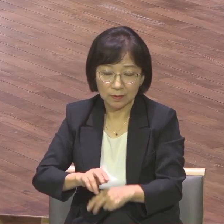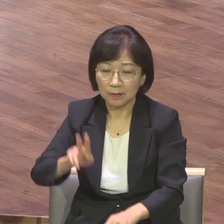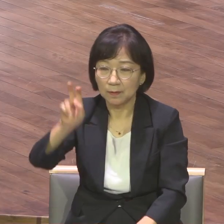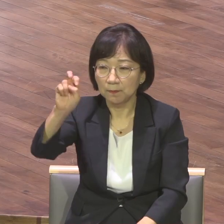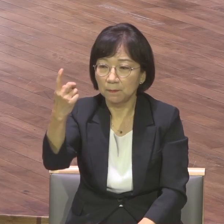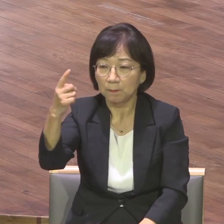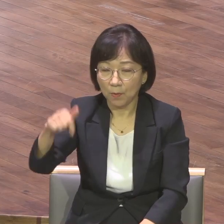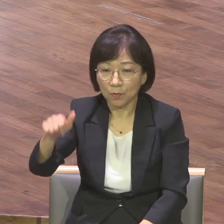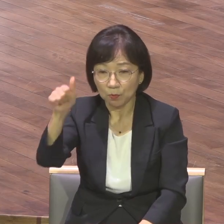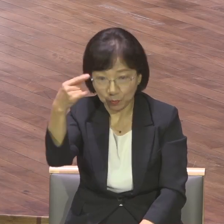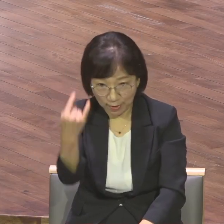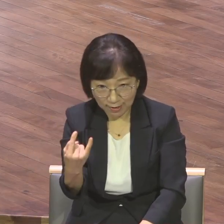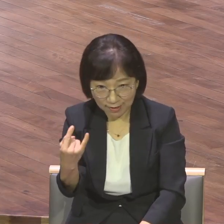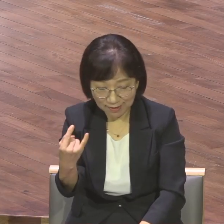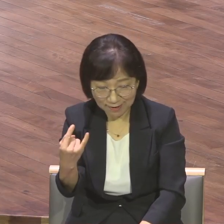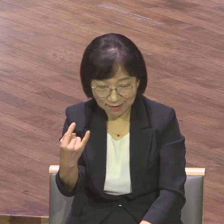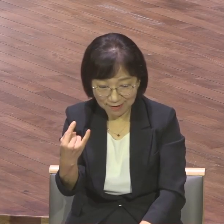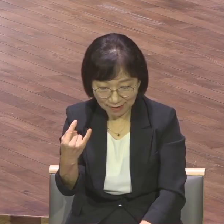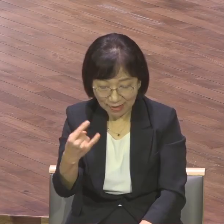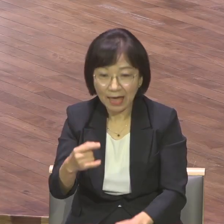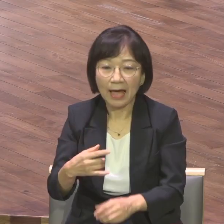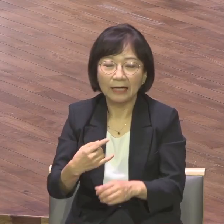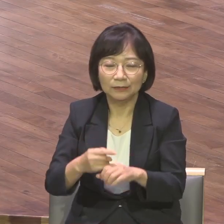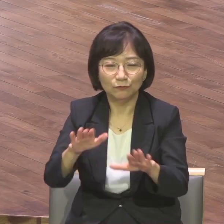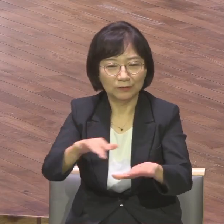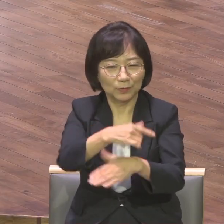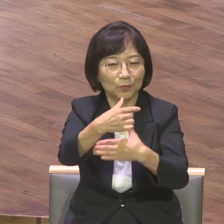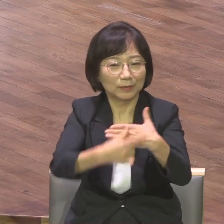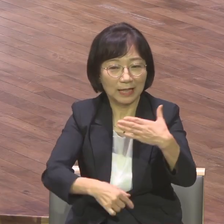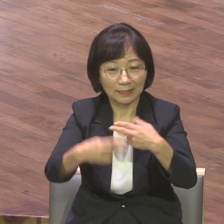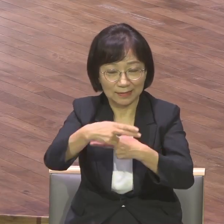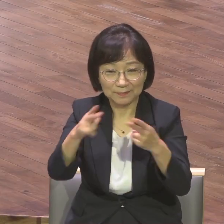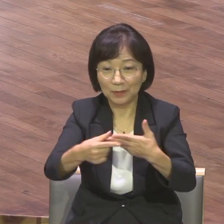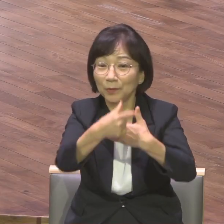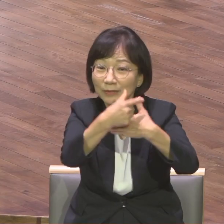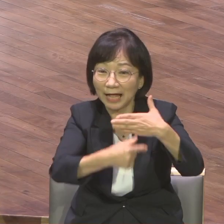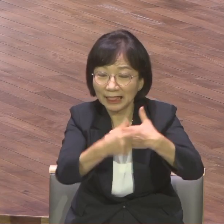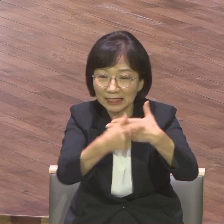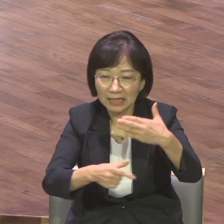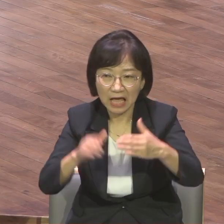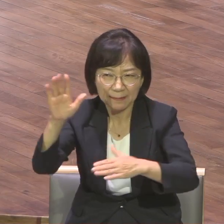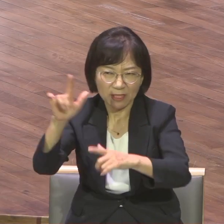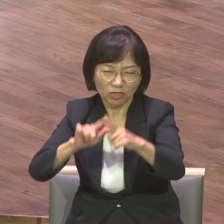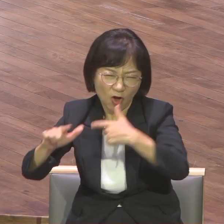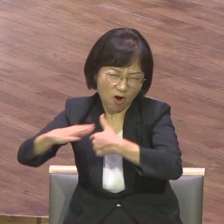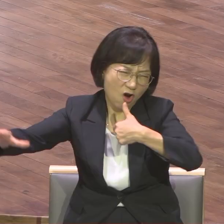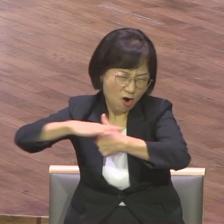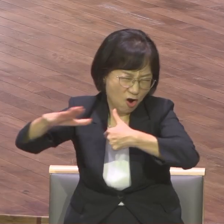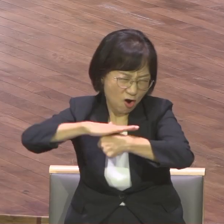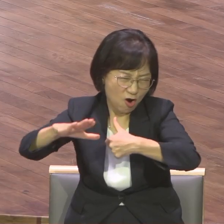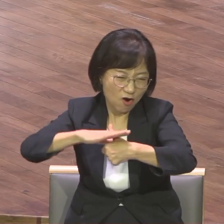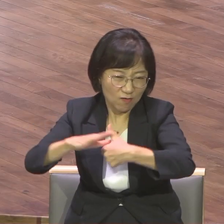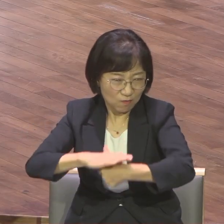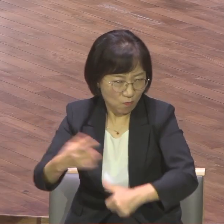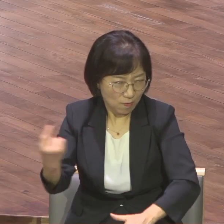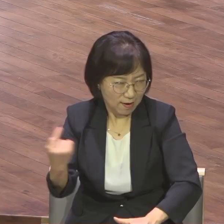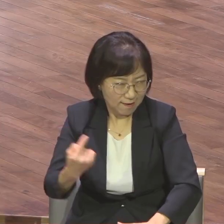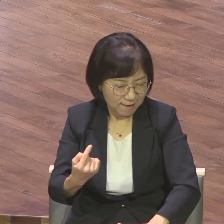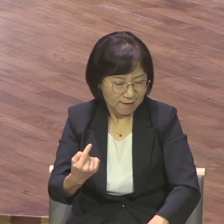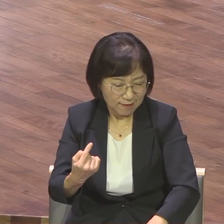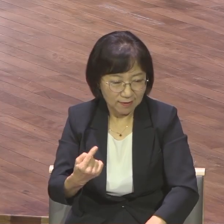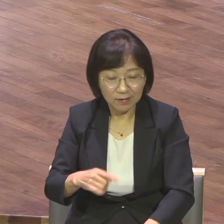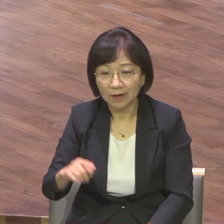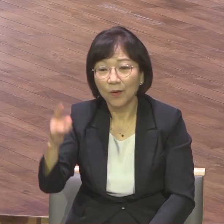전도, 성교하는 우리 교단을 앞으로 더 크게 공격할 거예요.